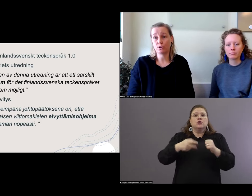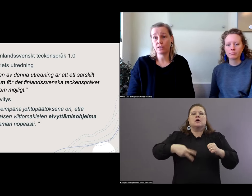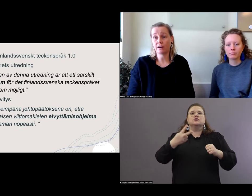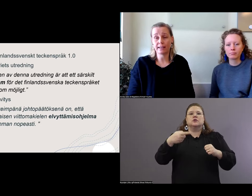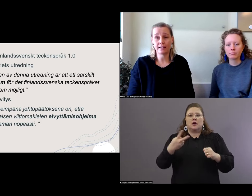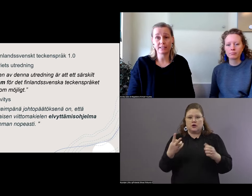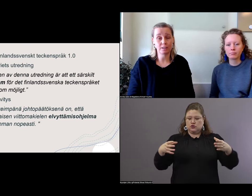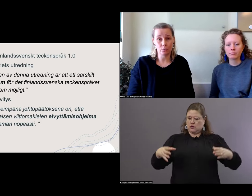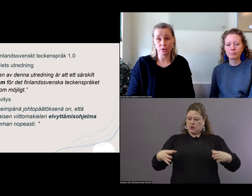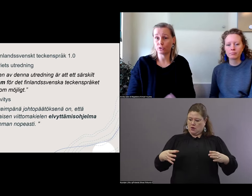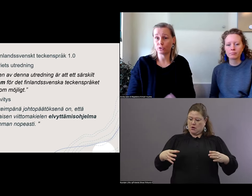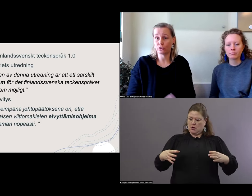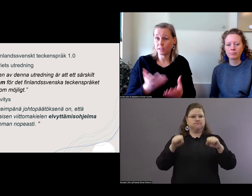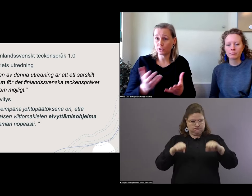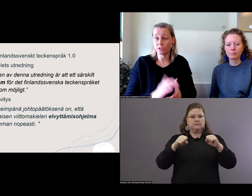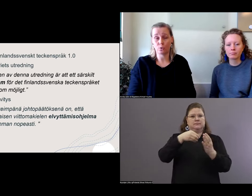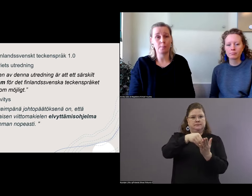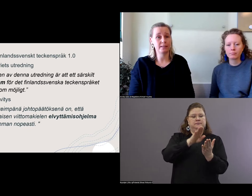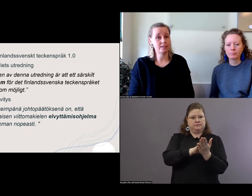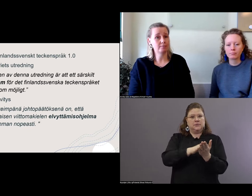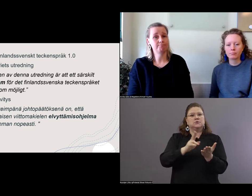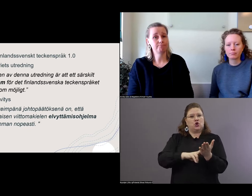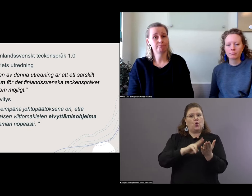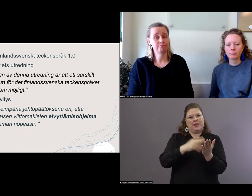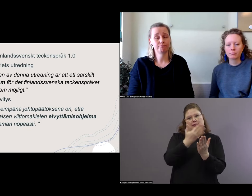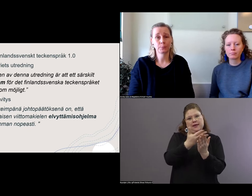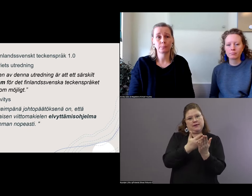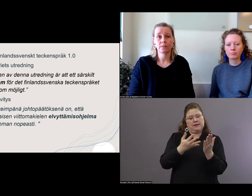todettu myös ihan kirjallisessa muodossa tämmöisessä dokumentissa.